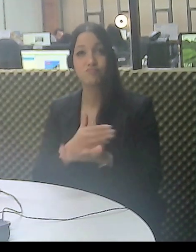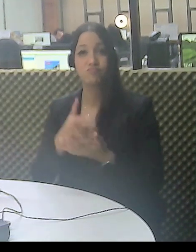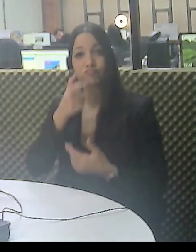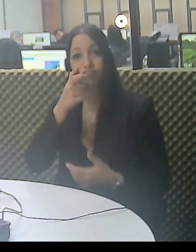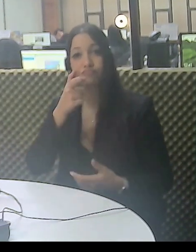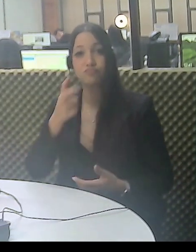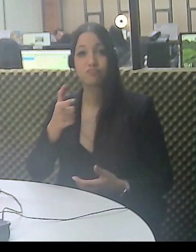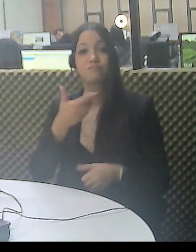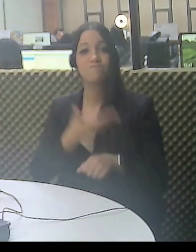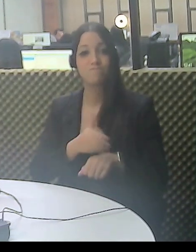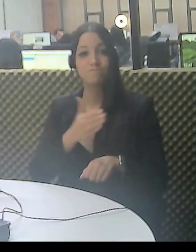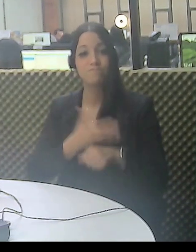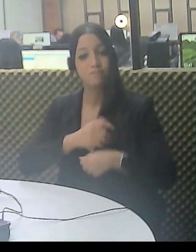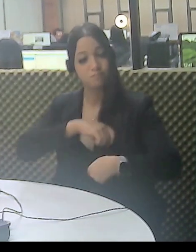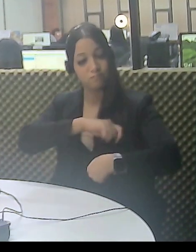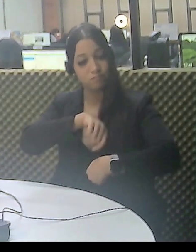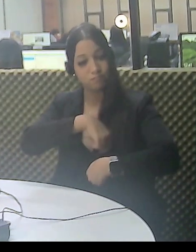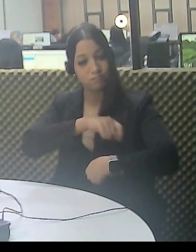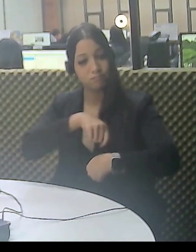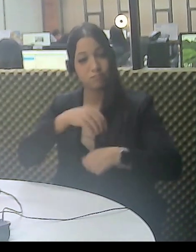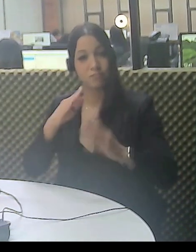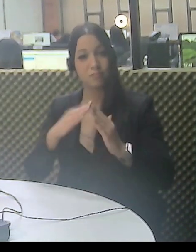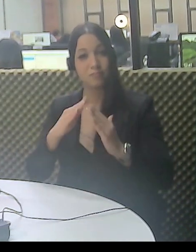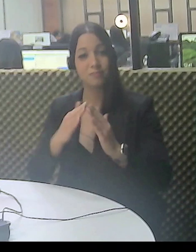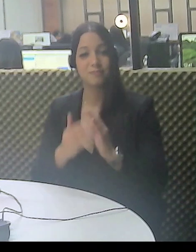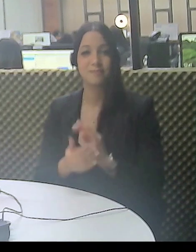a praticar a culinária caseira.